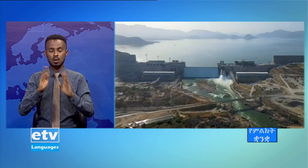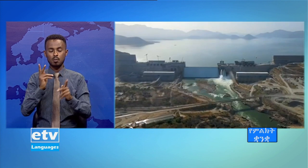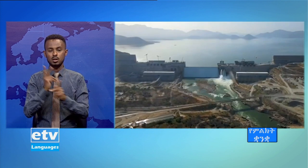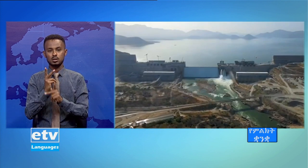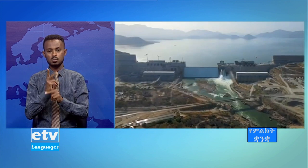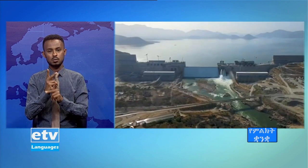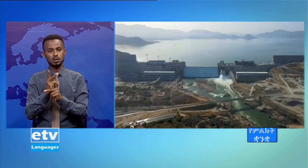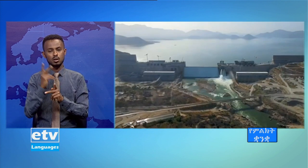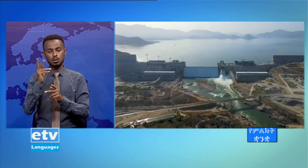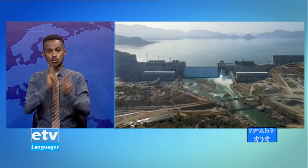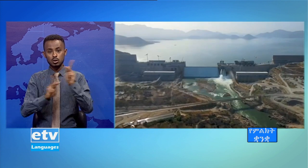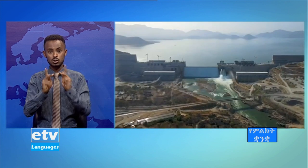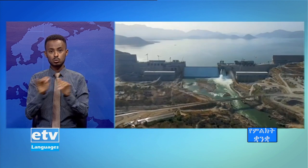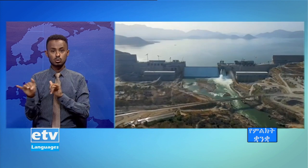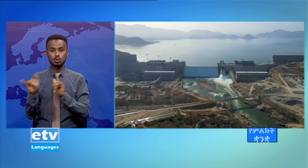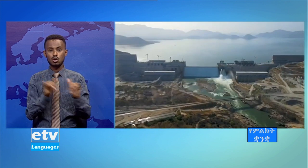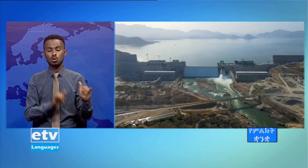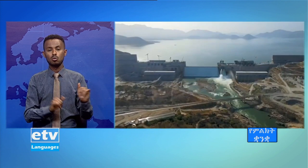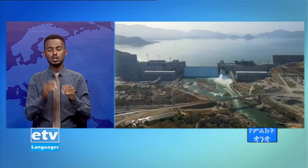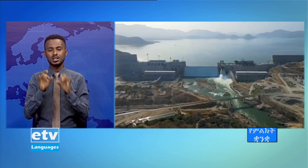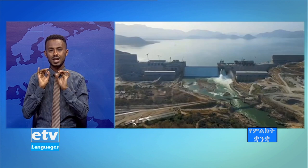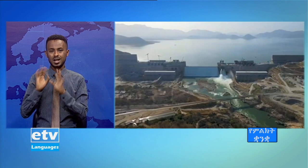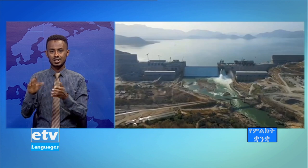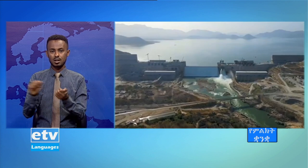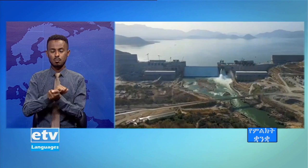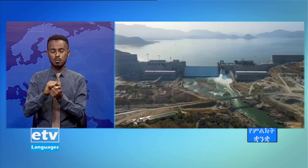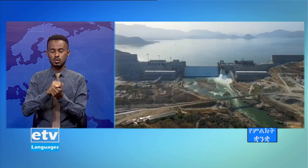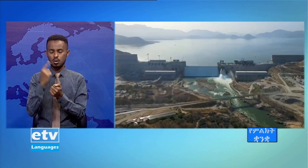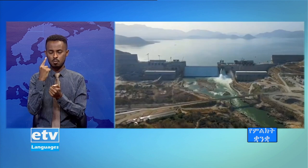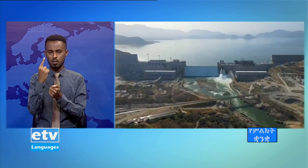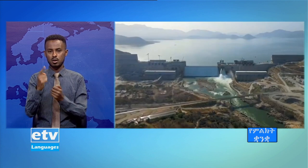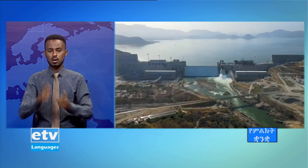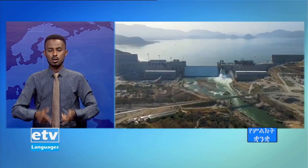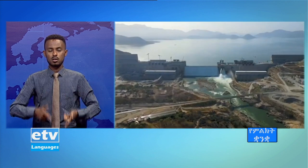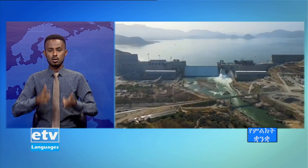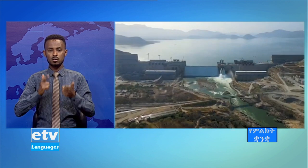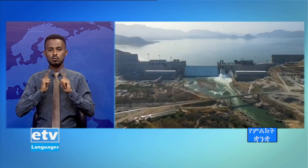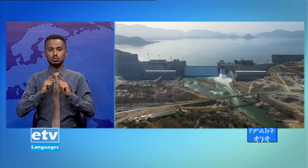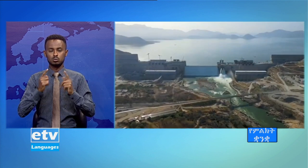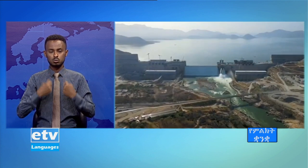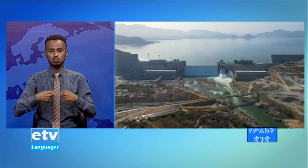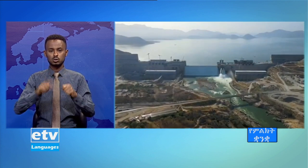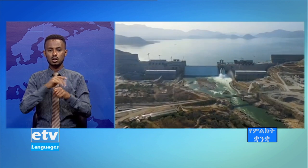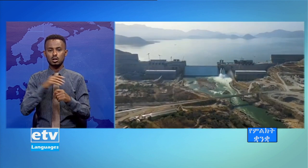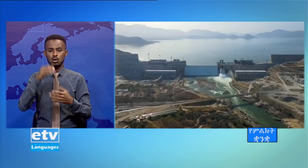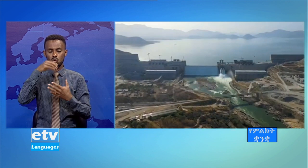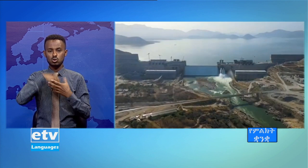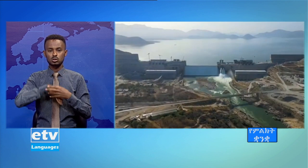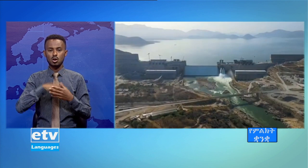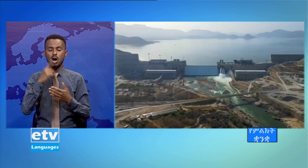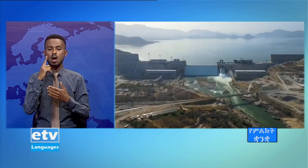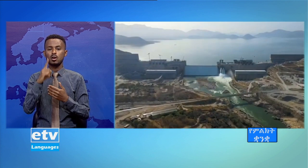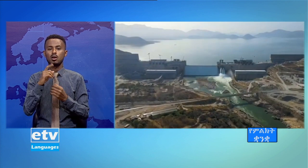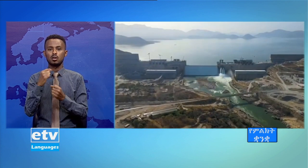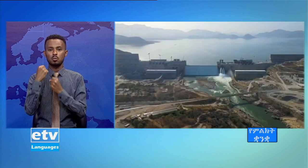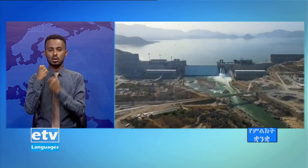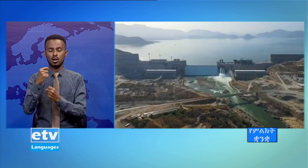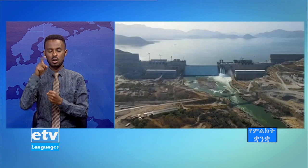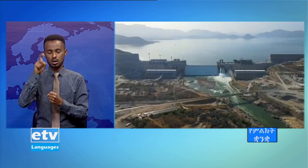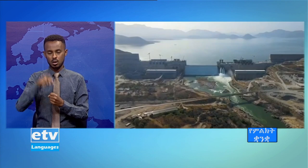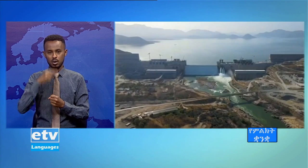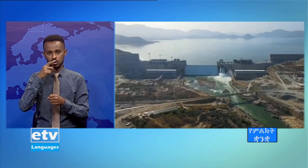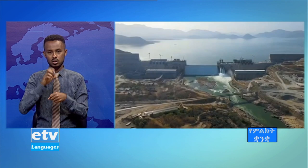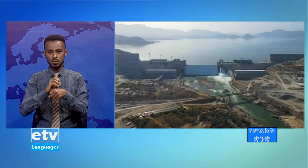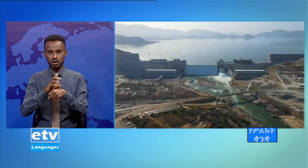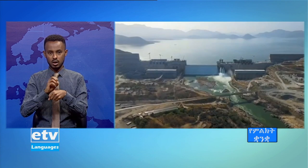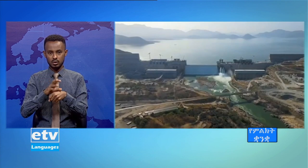ማስጠበቅ በህዝብ ዘንድ ደግሞ ጥላቻን በመሻር በአንድነት ለመኖር መጣርና ውስጣዊ አንድነትን ማጎልበት ይገባል ሲል